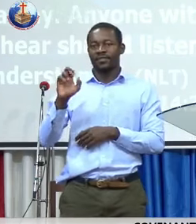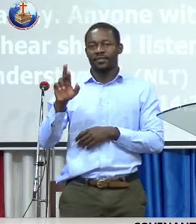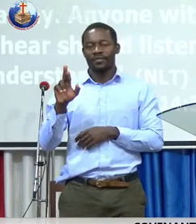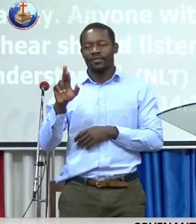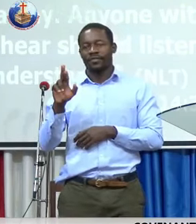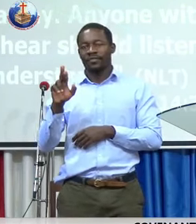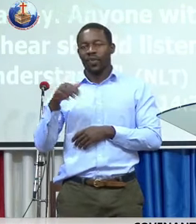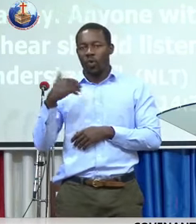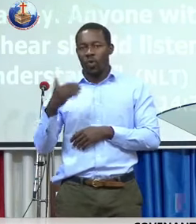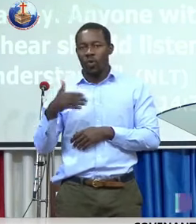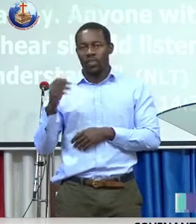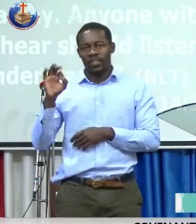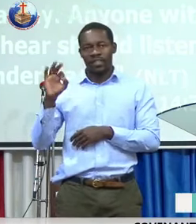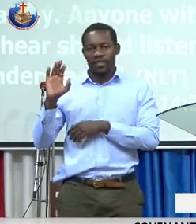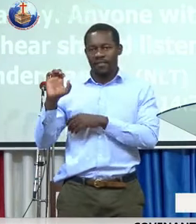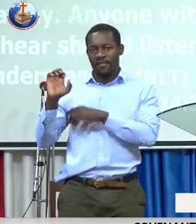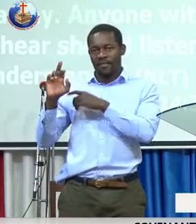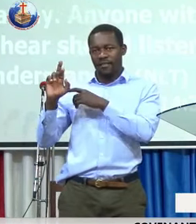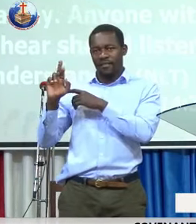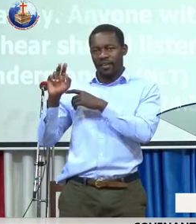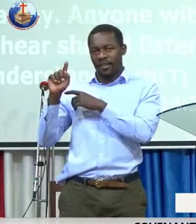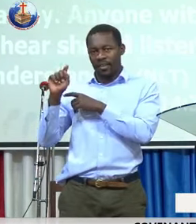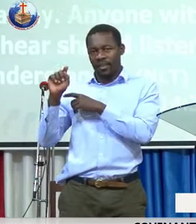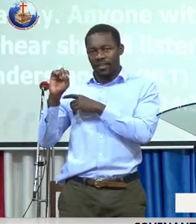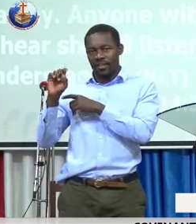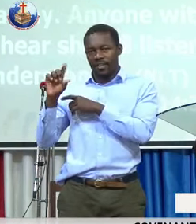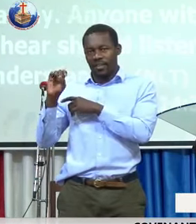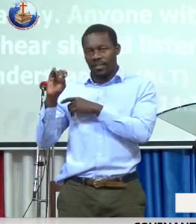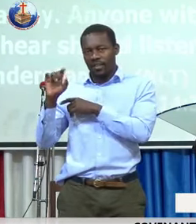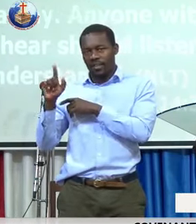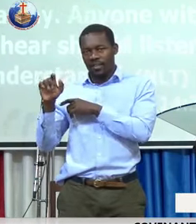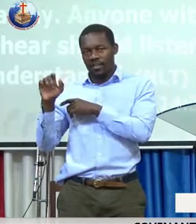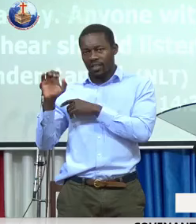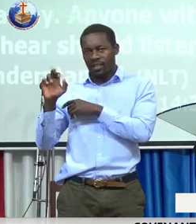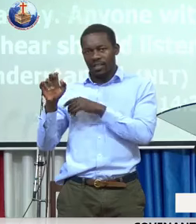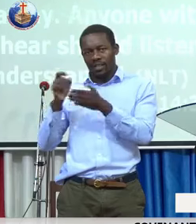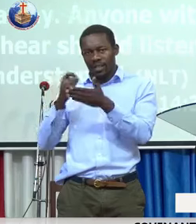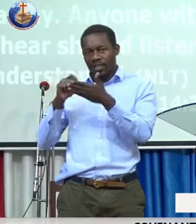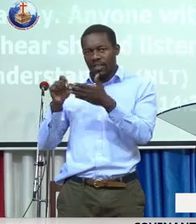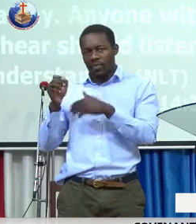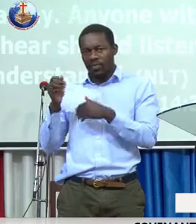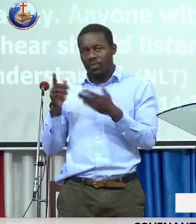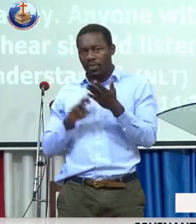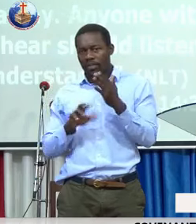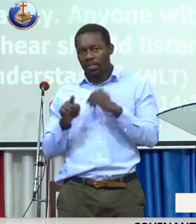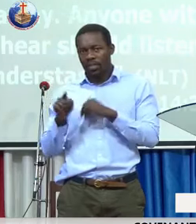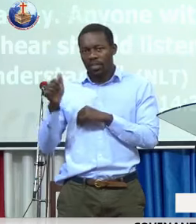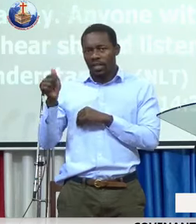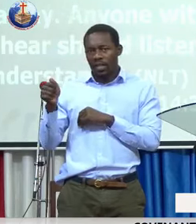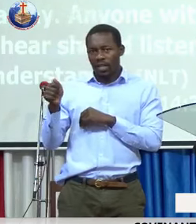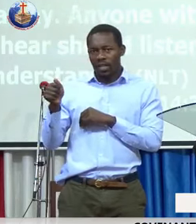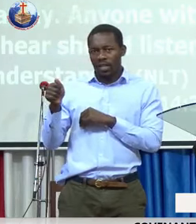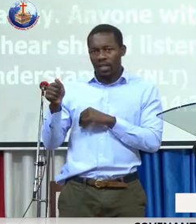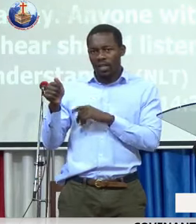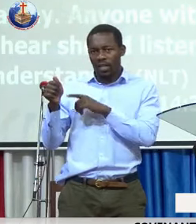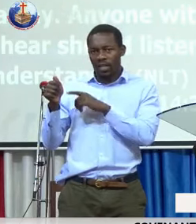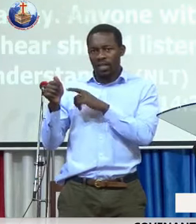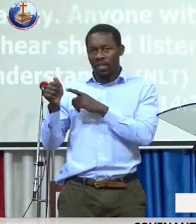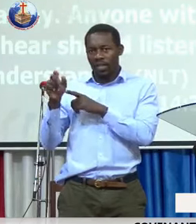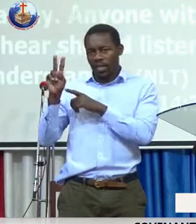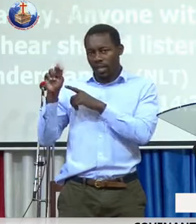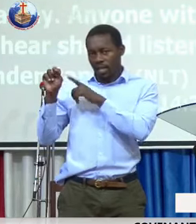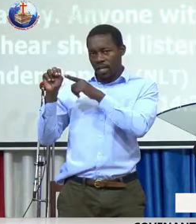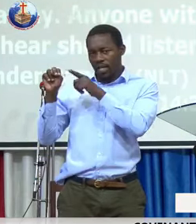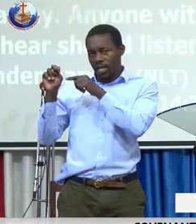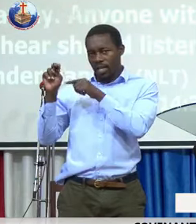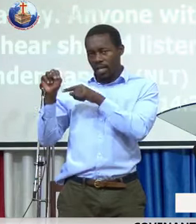Fertilizer zetu Kenya huwa zimeandikwa NPK. Eh, mbolea zetu hapa Kenya zimeandikwa NPK. N standing for nitrous salts